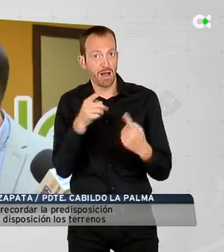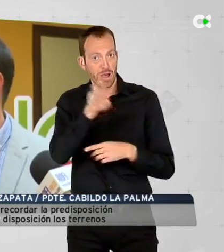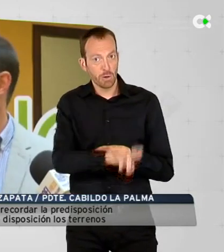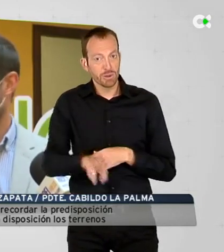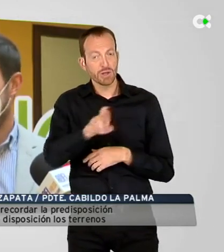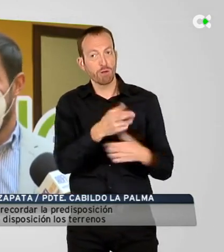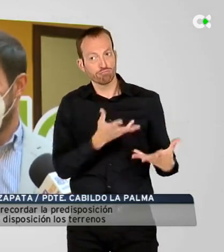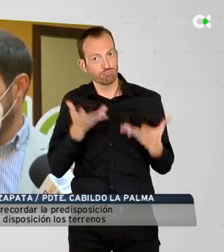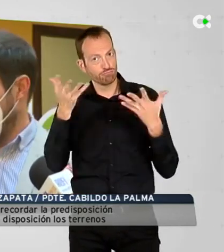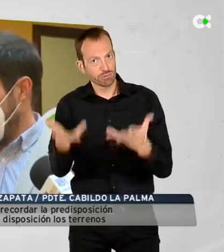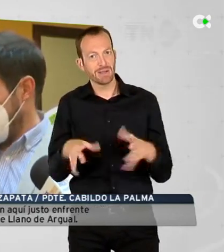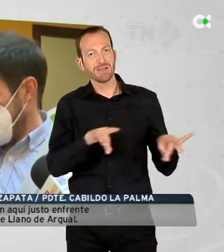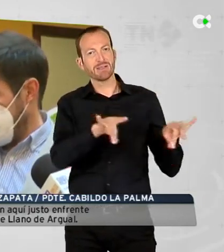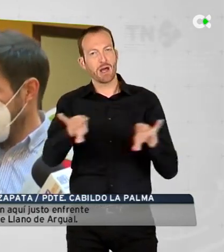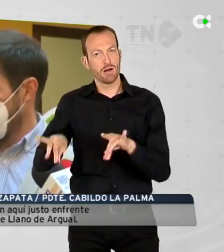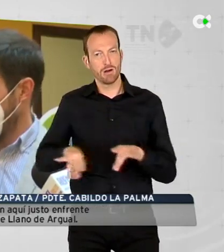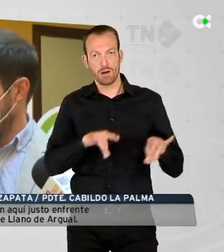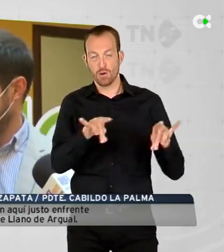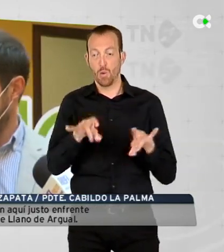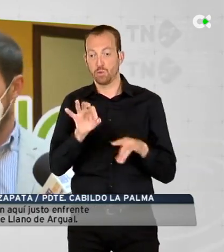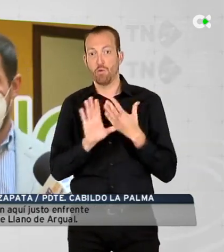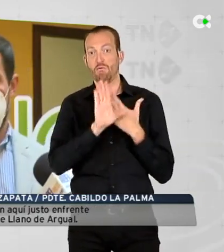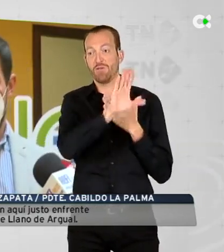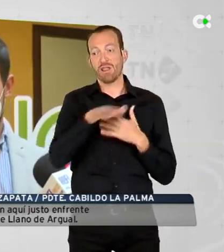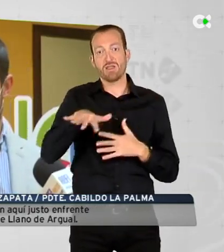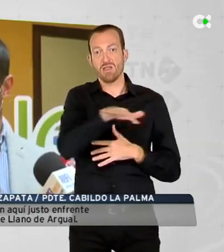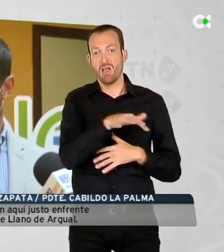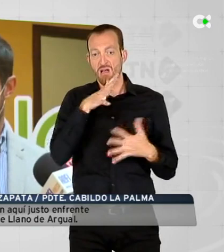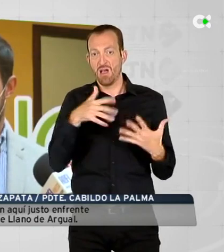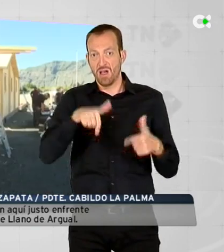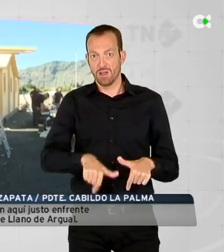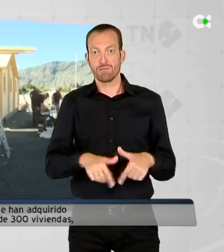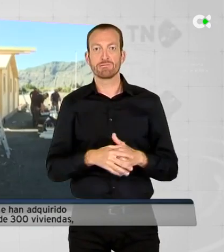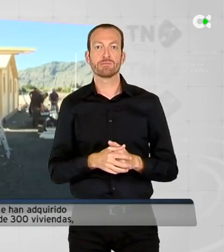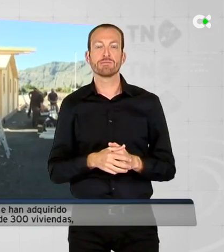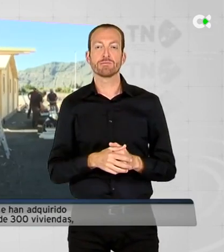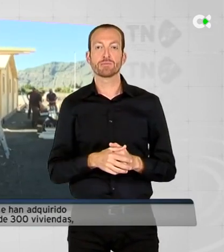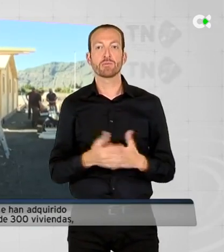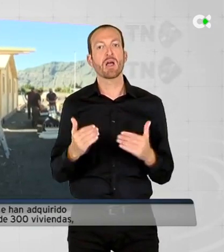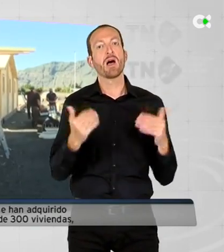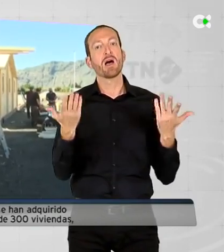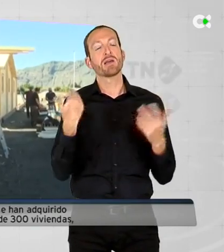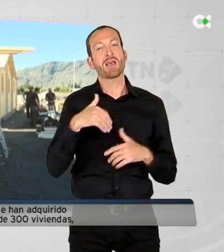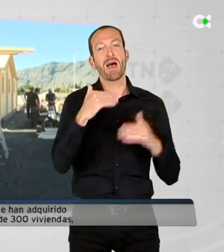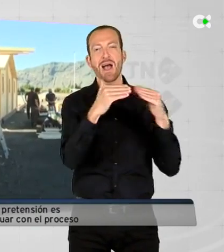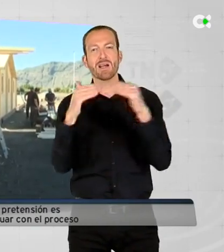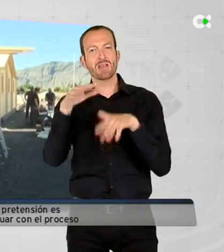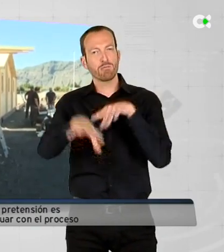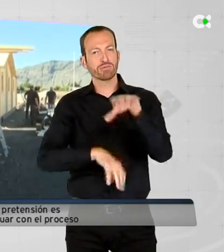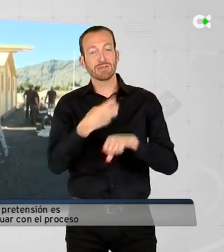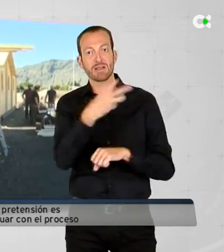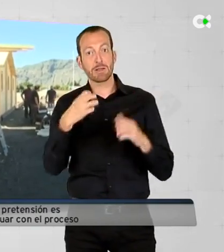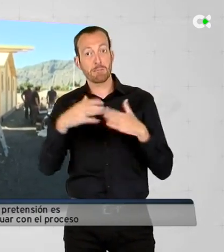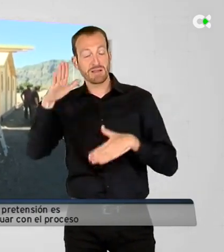disposición los terrenos que están aquí, justo enfrente de este llano de Arhual. Ya se han adquirido más de 300 viviendas. La